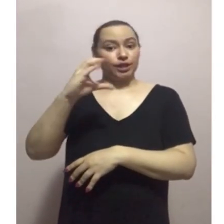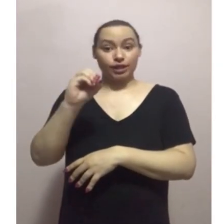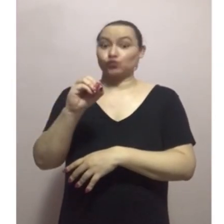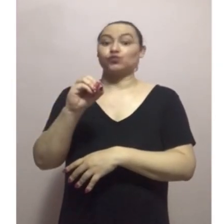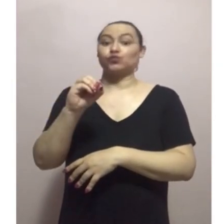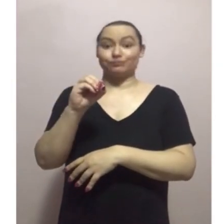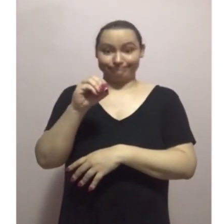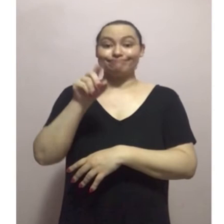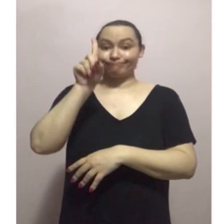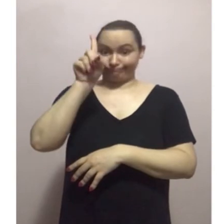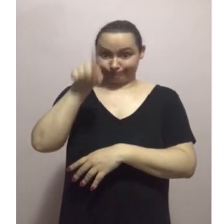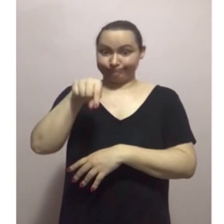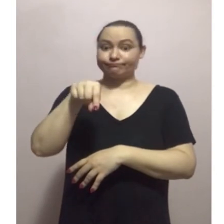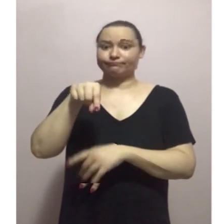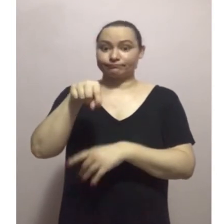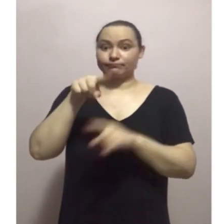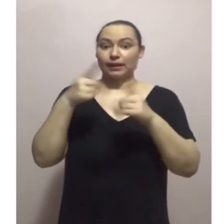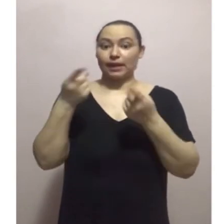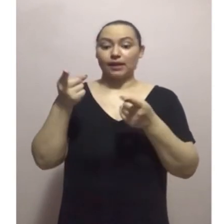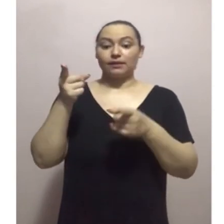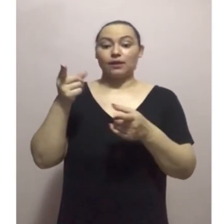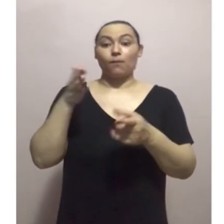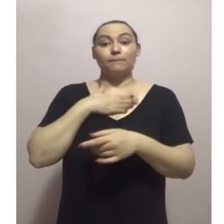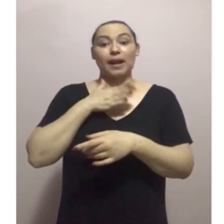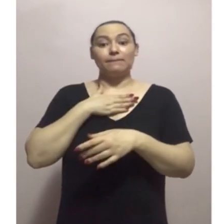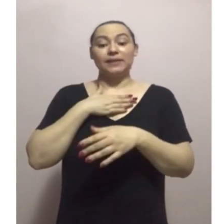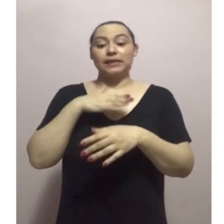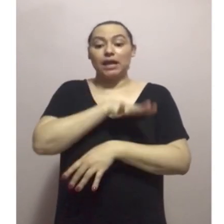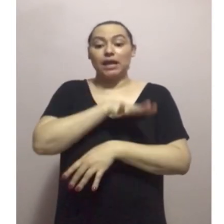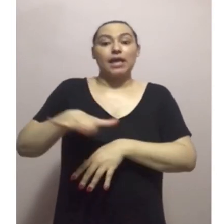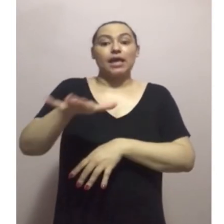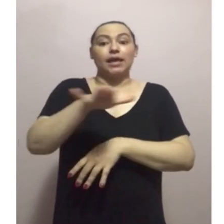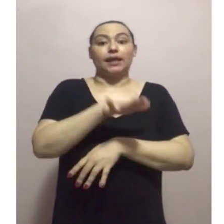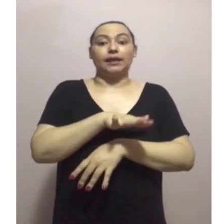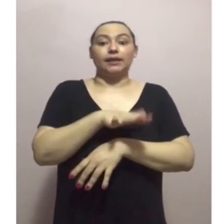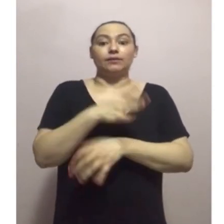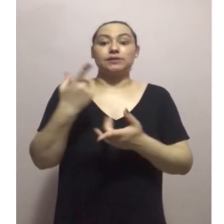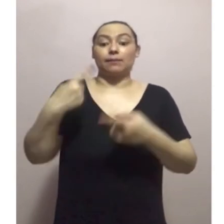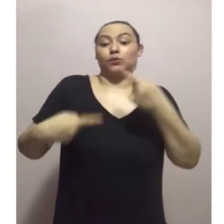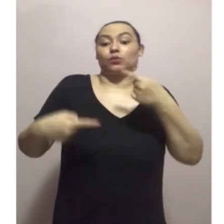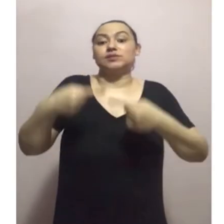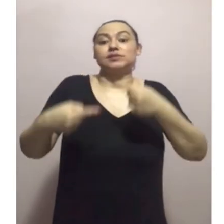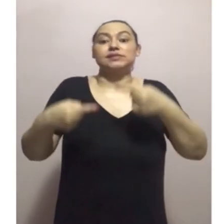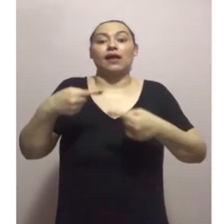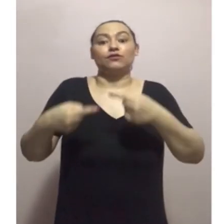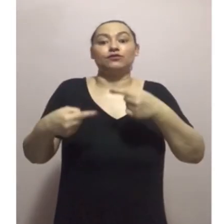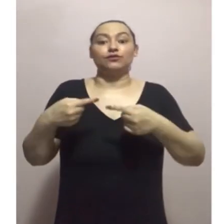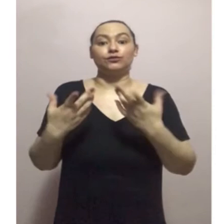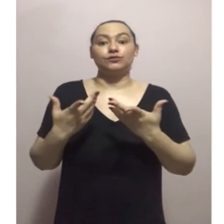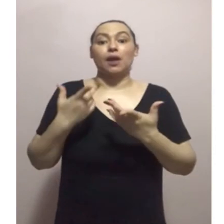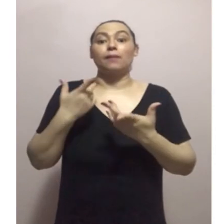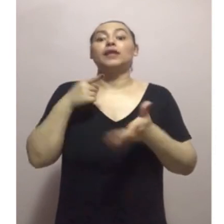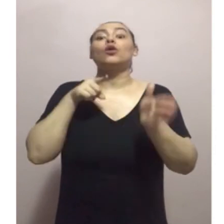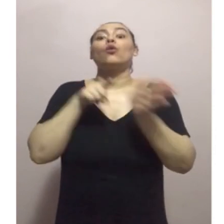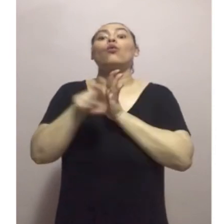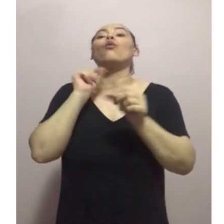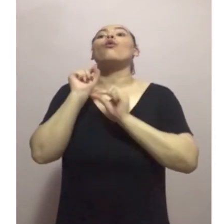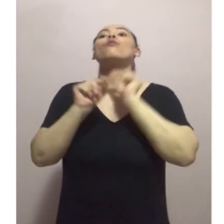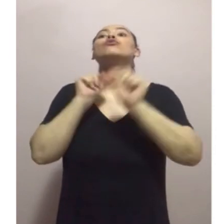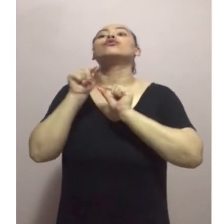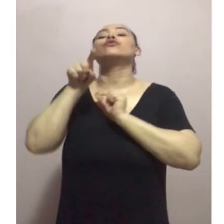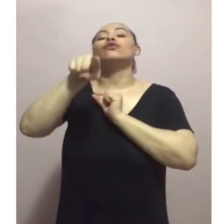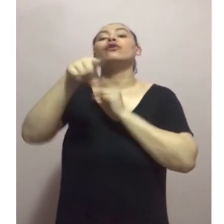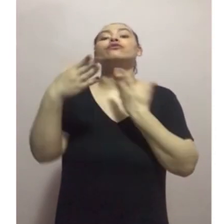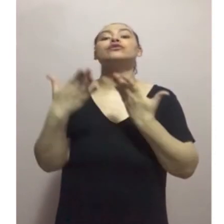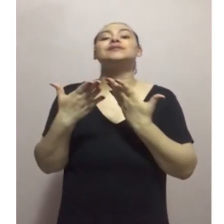sou talvez a que tem mais risco. E com o desafio de deslocamento e com o desafio dos protocolos. Eu queria te perguntar